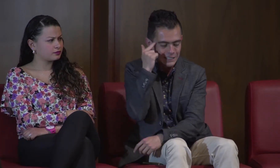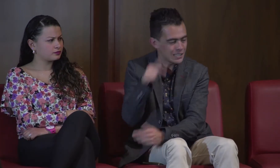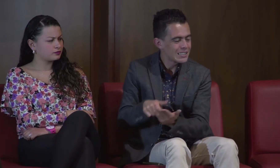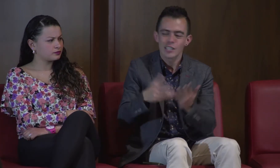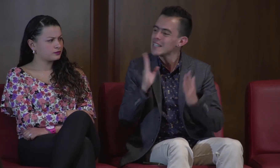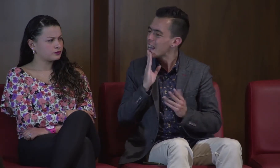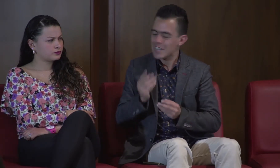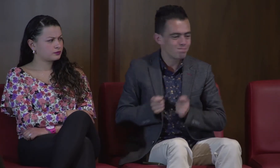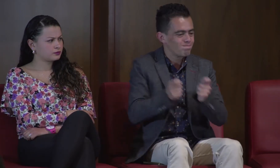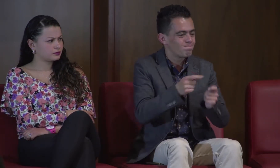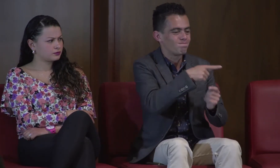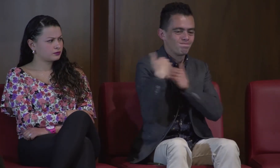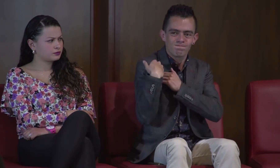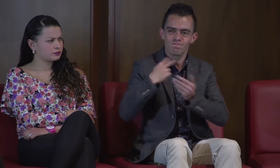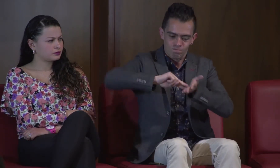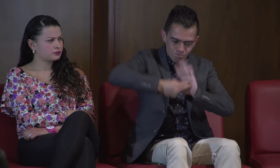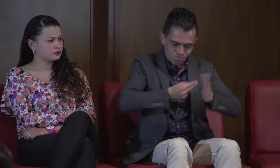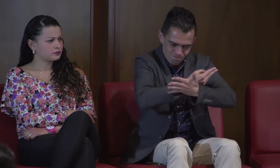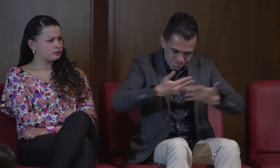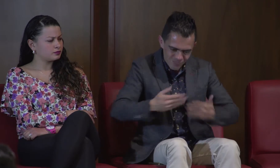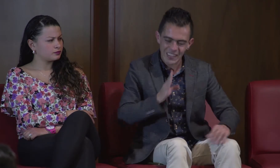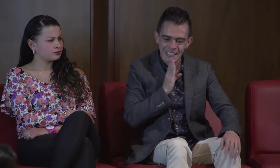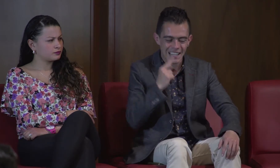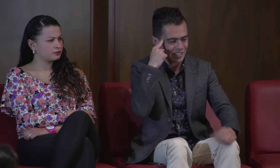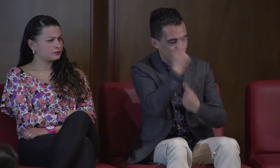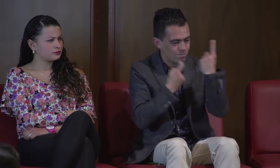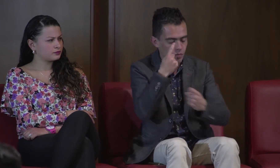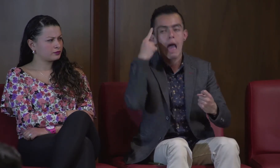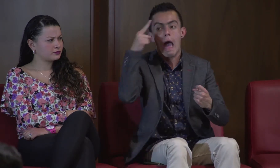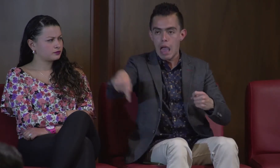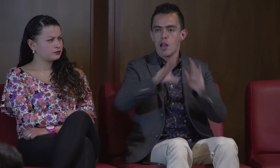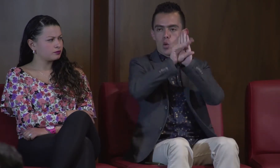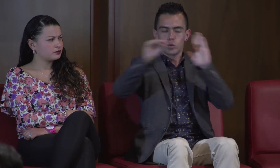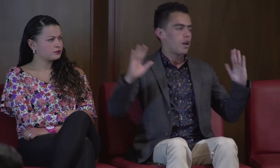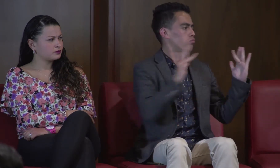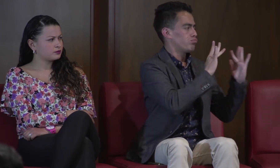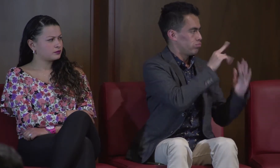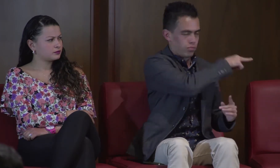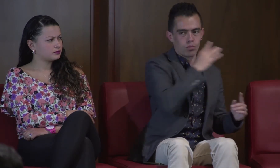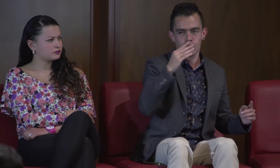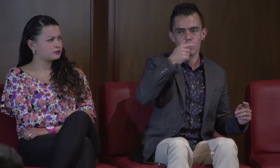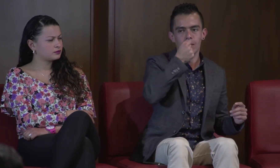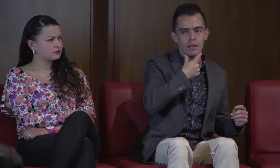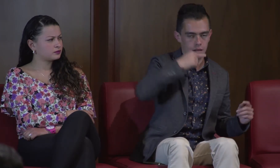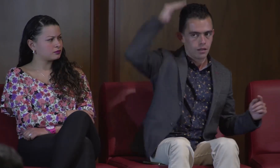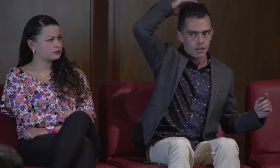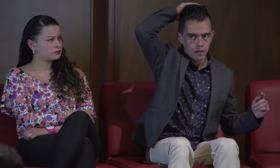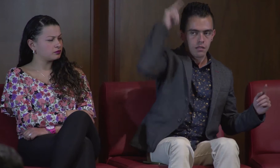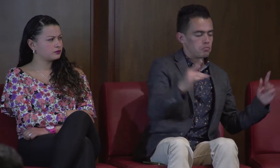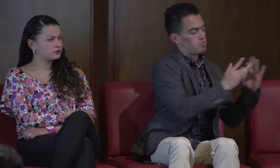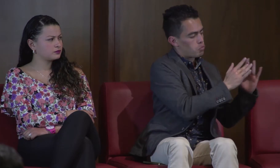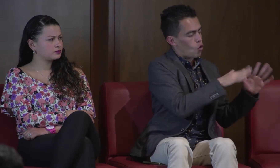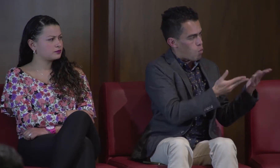recopilar esa lista de palabras, lo que nosotros hoy llamamos el glosario, para poder explicar el significado y mirar cómo se